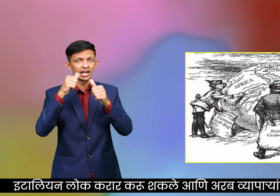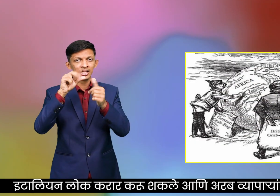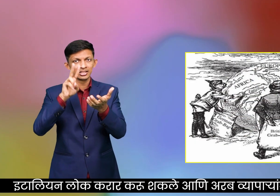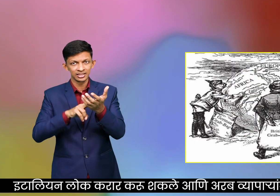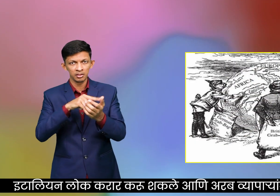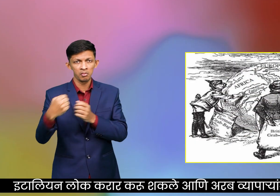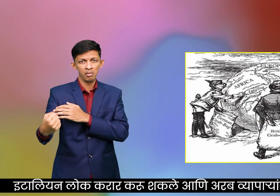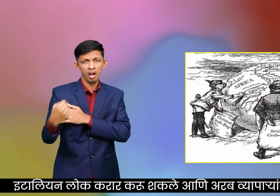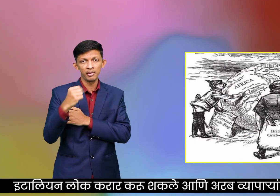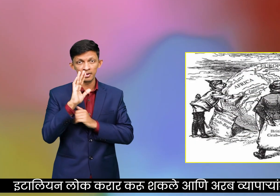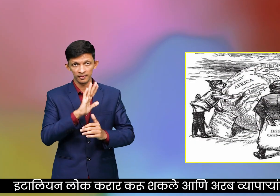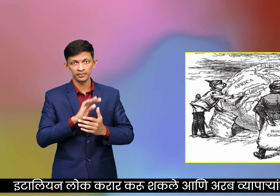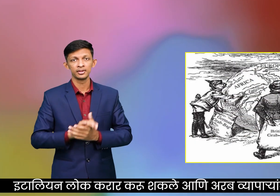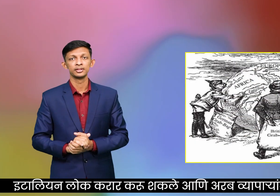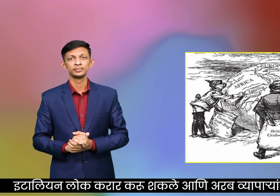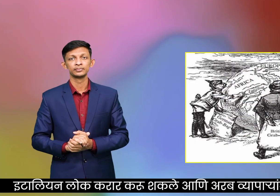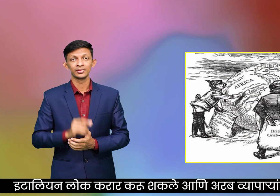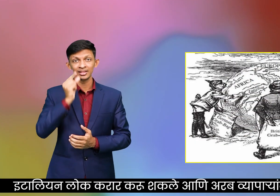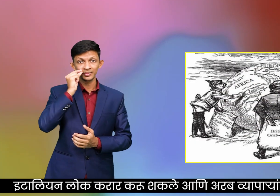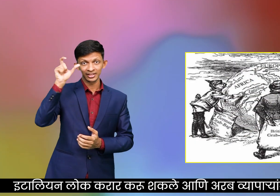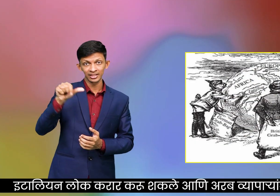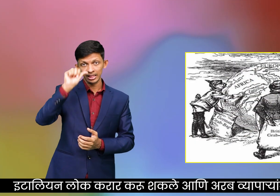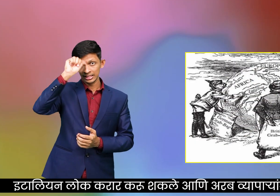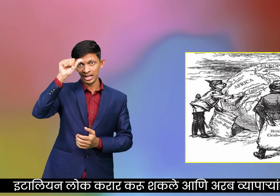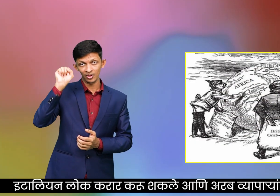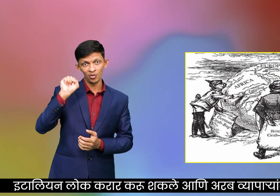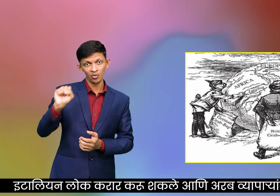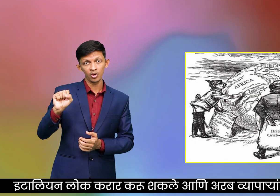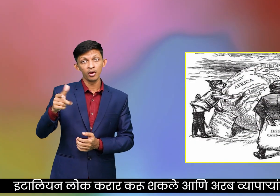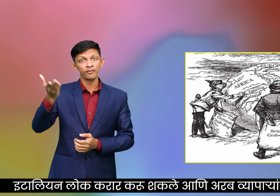इटालियन लोक करार करू शकले आणि अरब व्यापाऱ्यांना समजून घेऊ शकले,